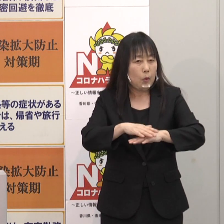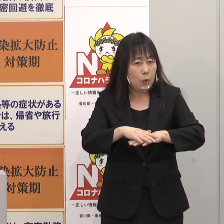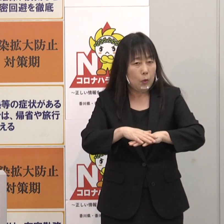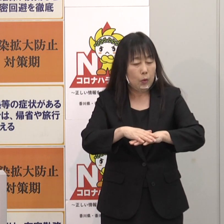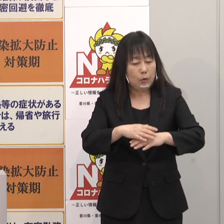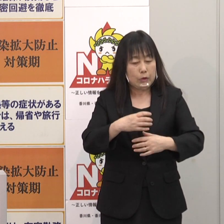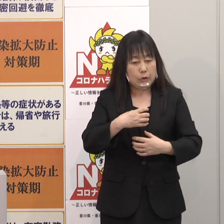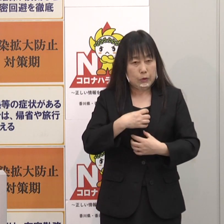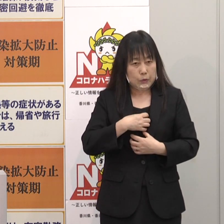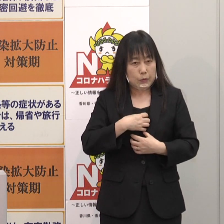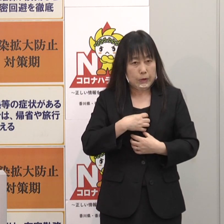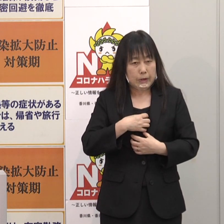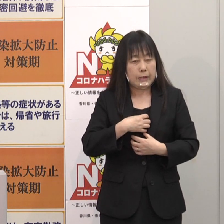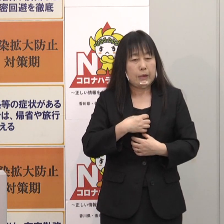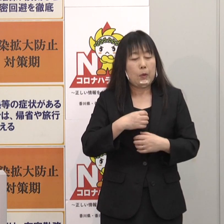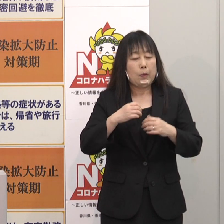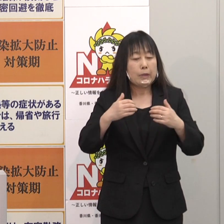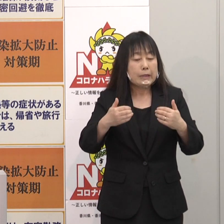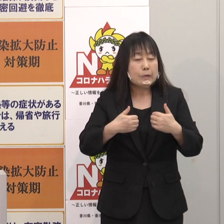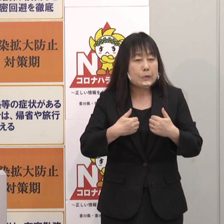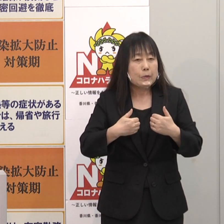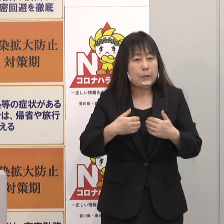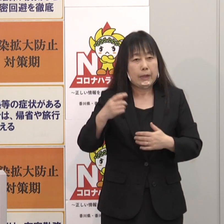きたいと思っています。